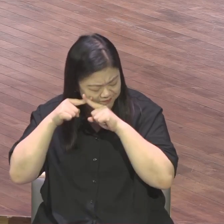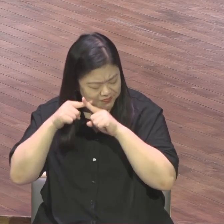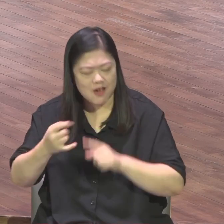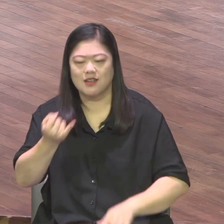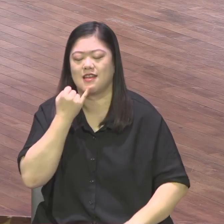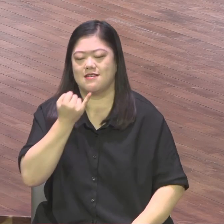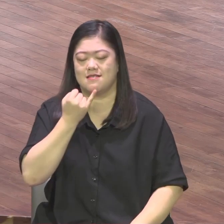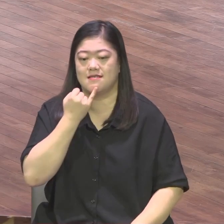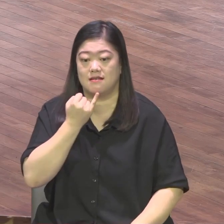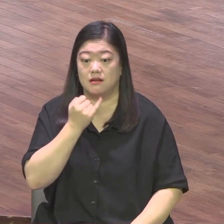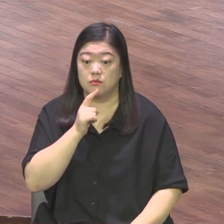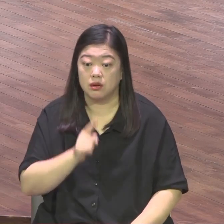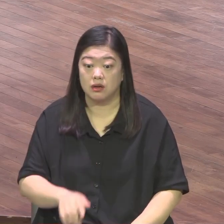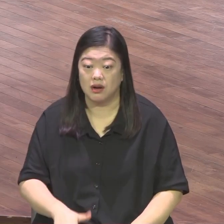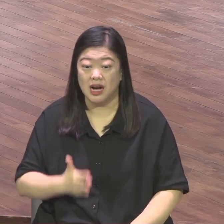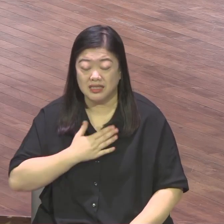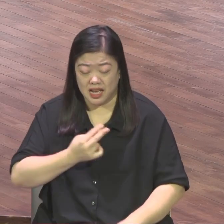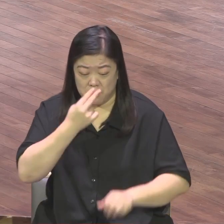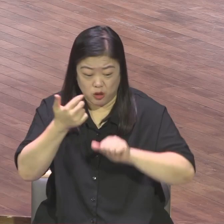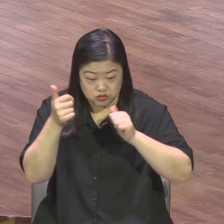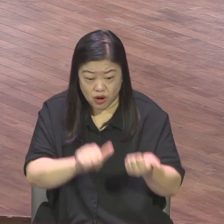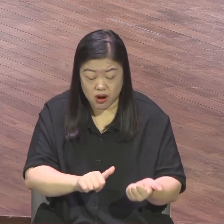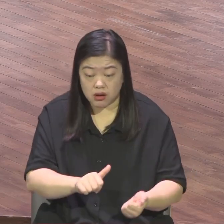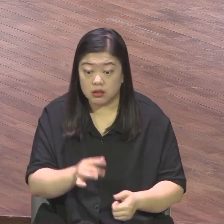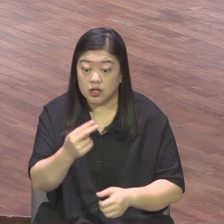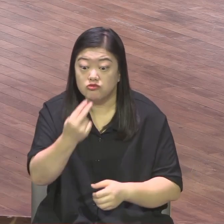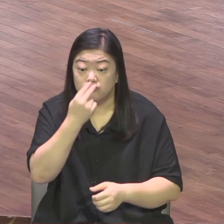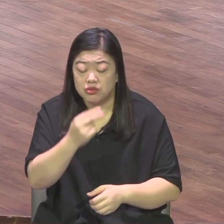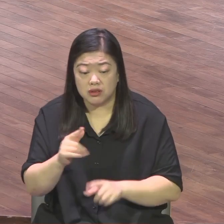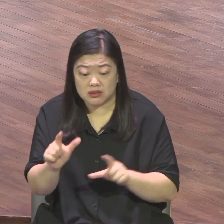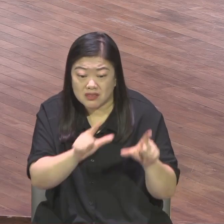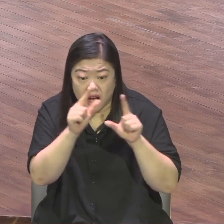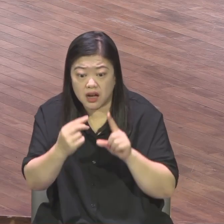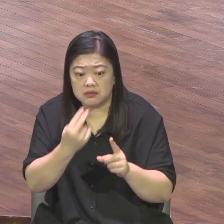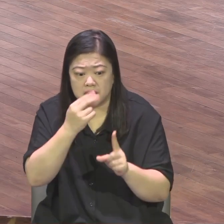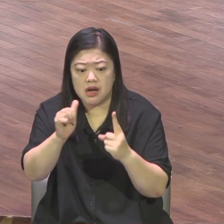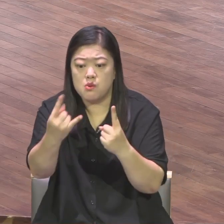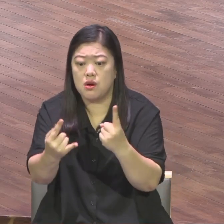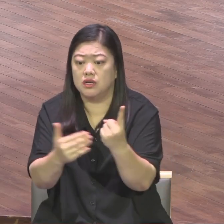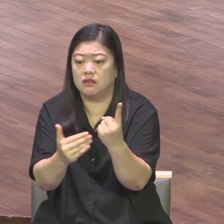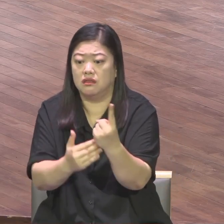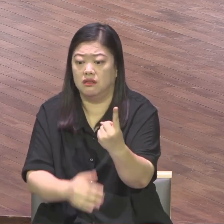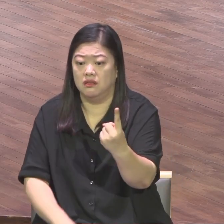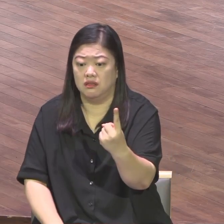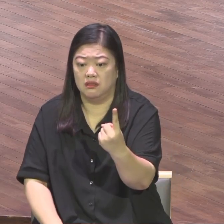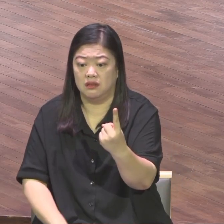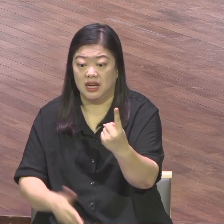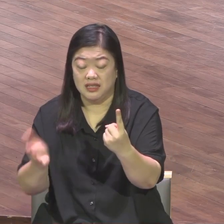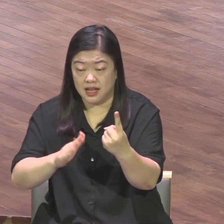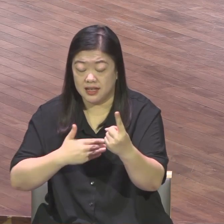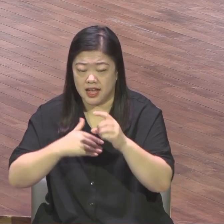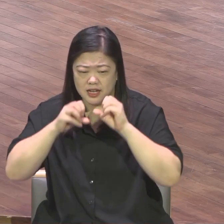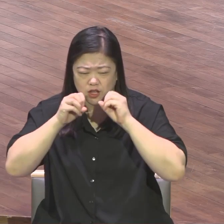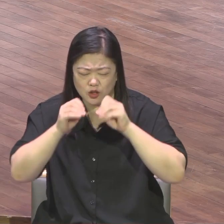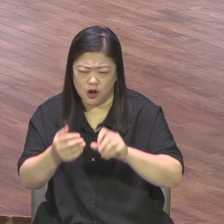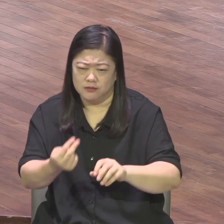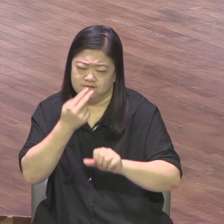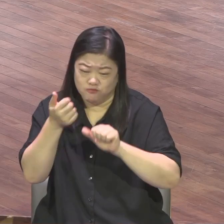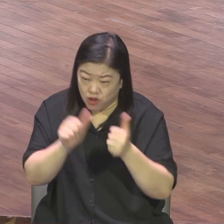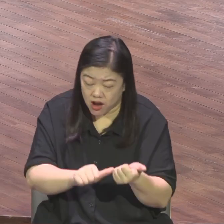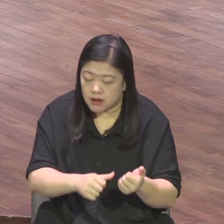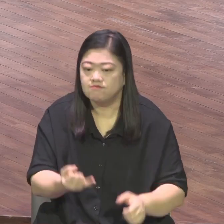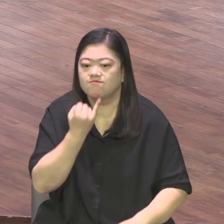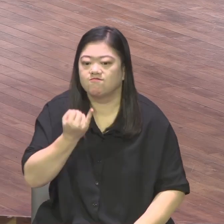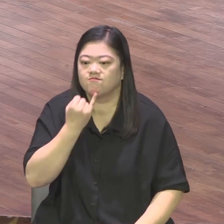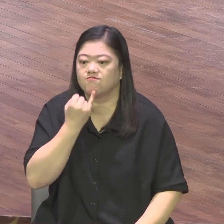아니하노라. 생명조차 하나밖에 없는 생명, 영원한 생명이 있으니까 하나밖에 없는 이 땅의 생명, 7, 80년, 100년 이 꼴랑